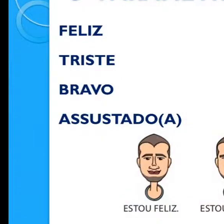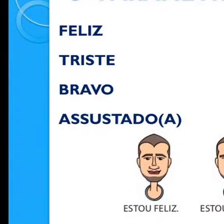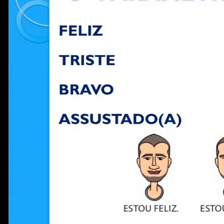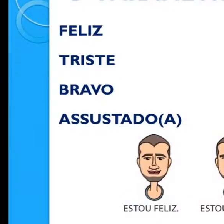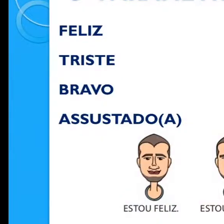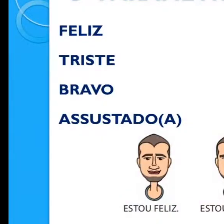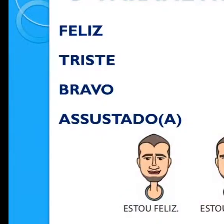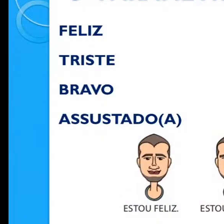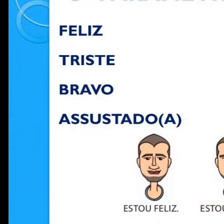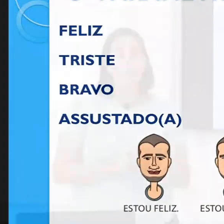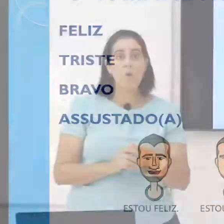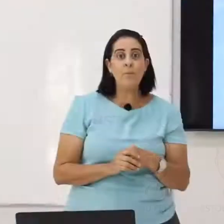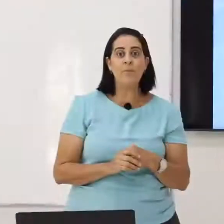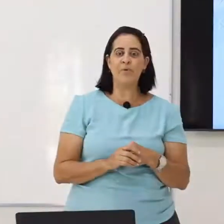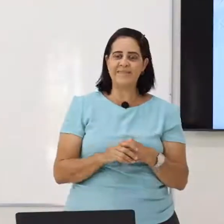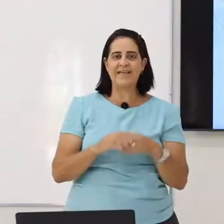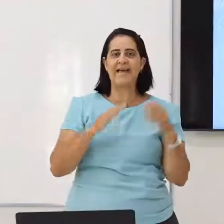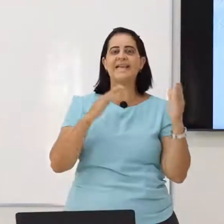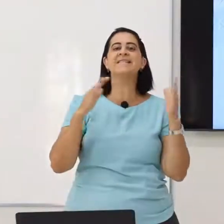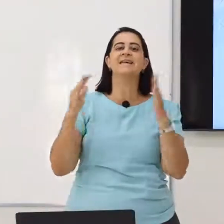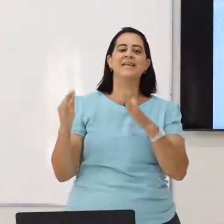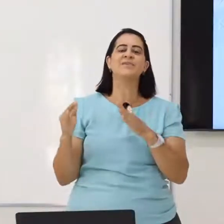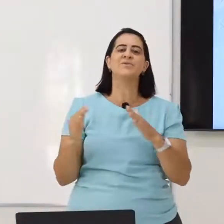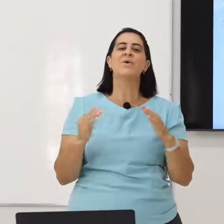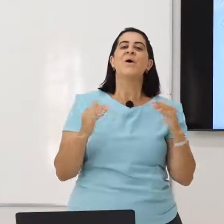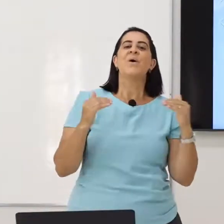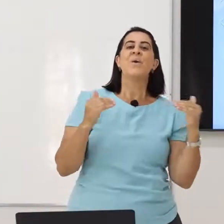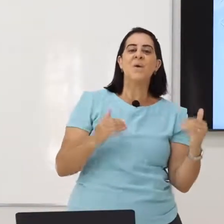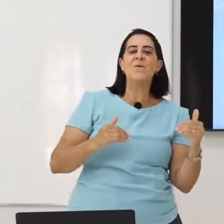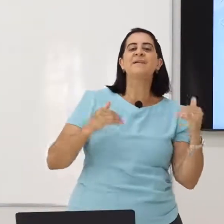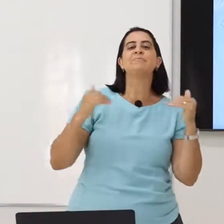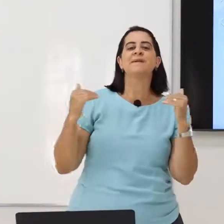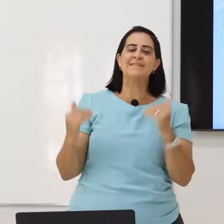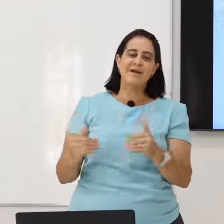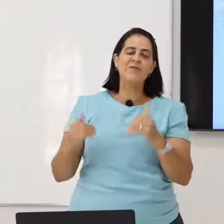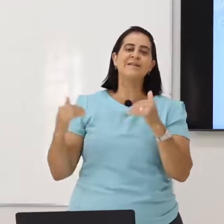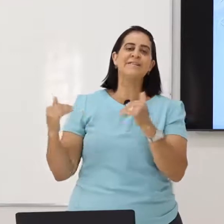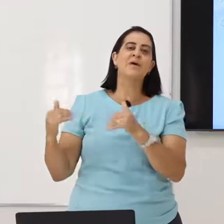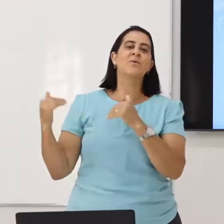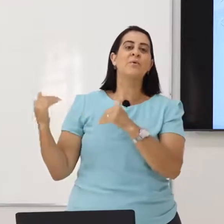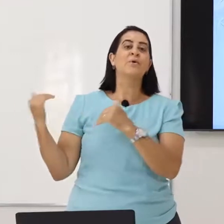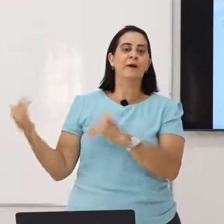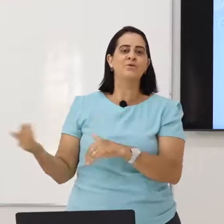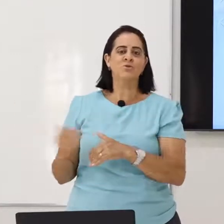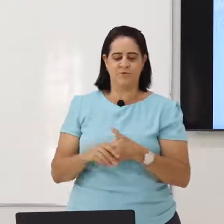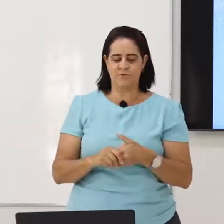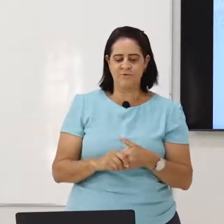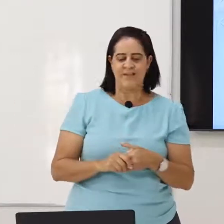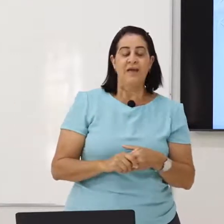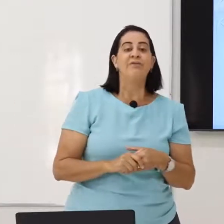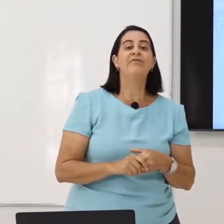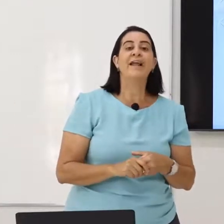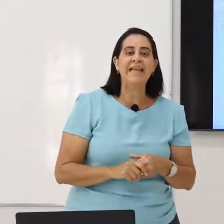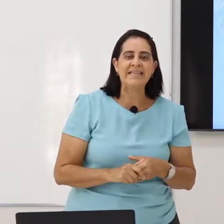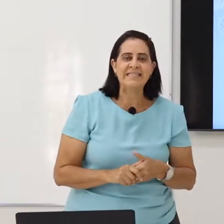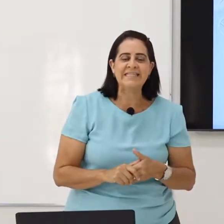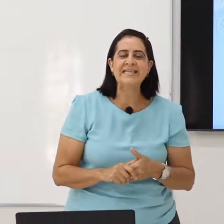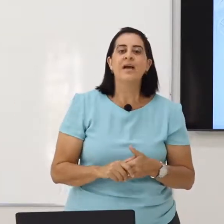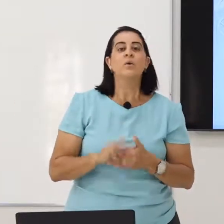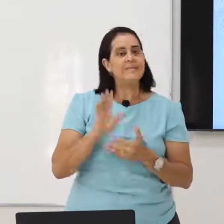assustado. Como que se realiza isso com a expressão facial e corporal juntos? Feliz. O sinal